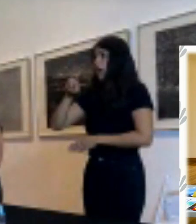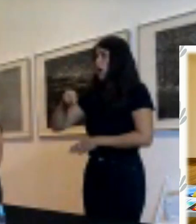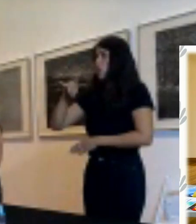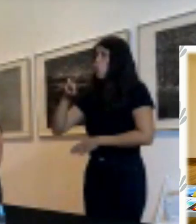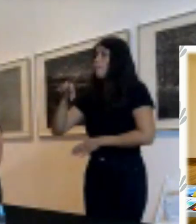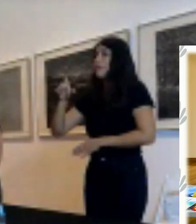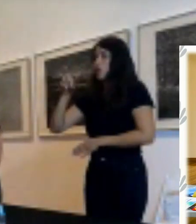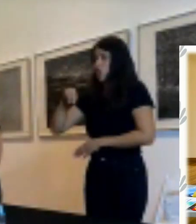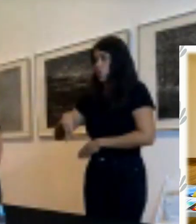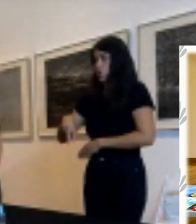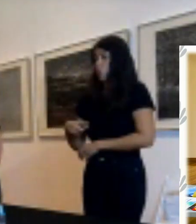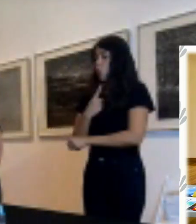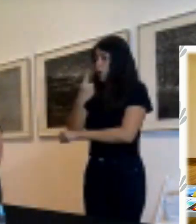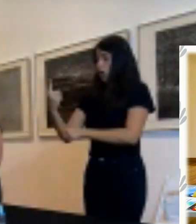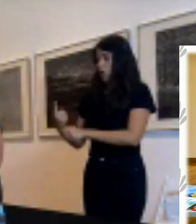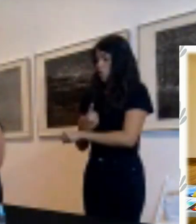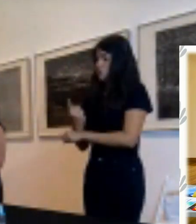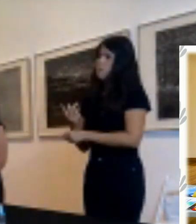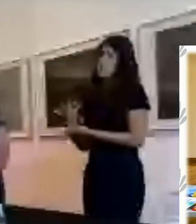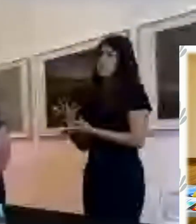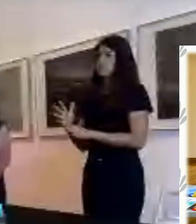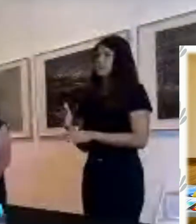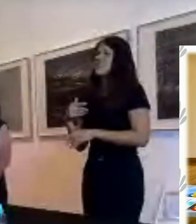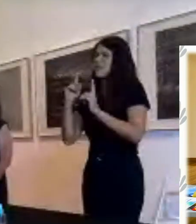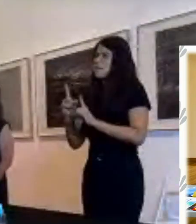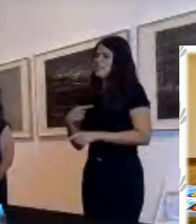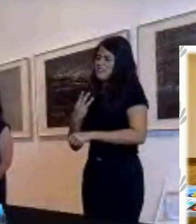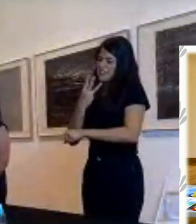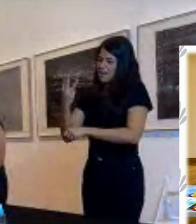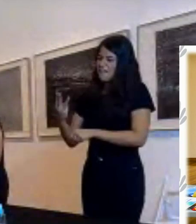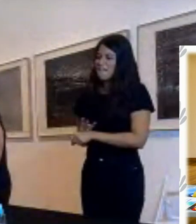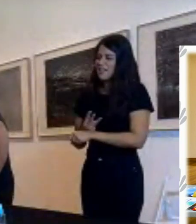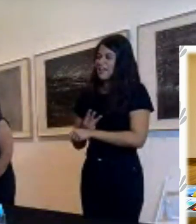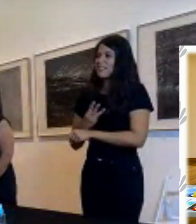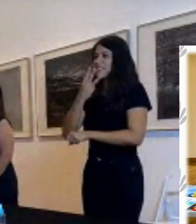venía a mediar por una hora. Por lo general estaba 3 horas y media.